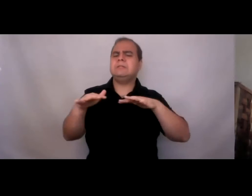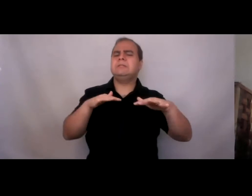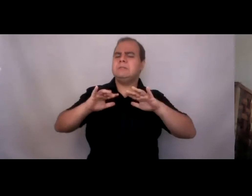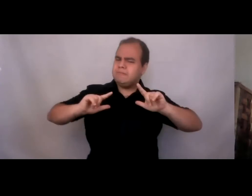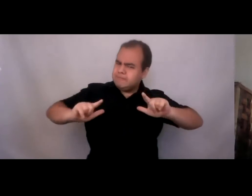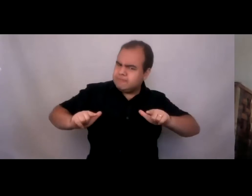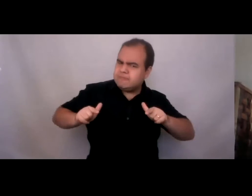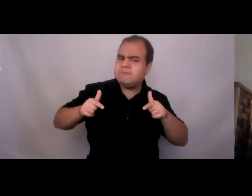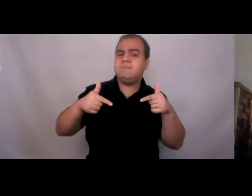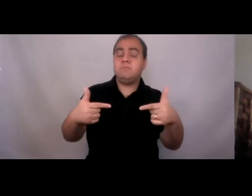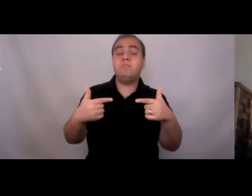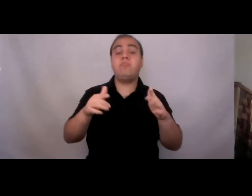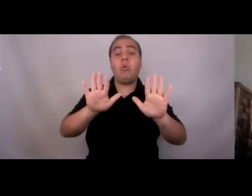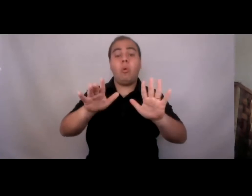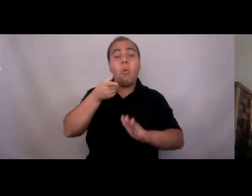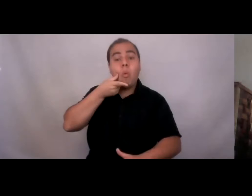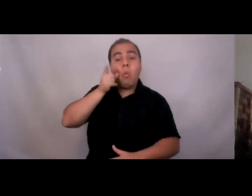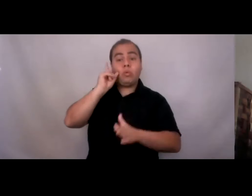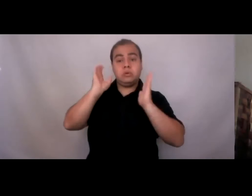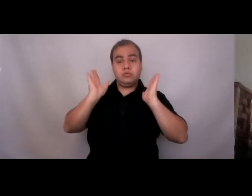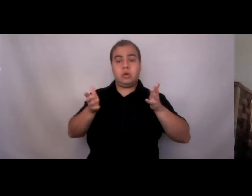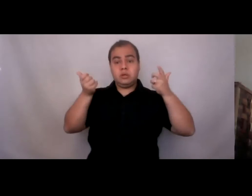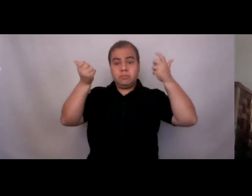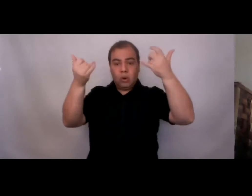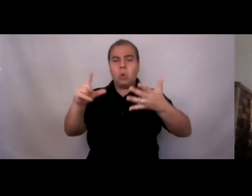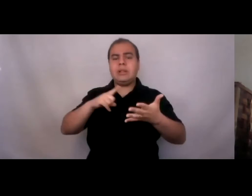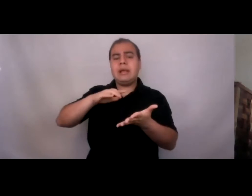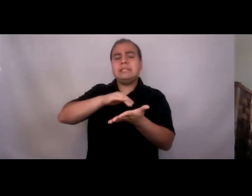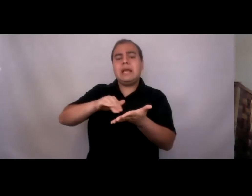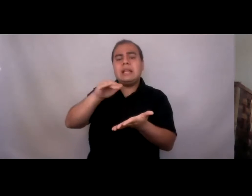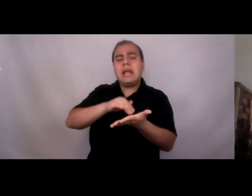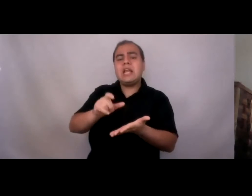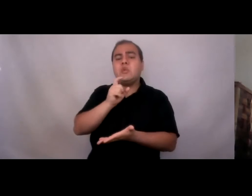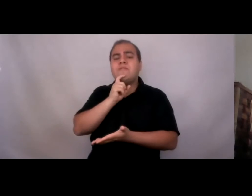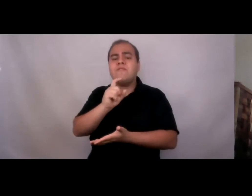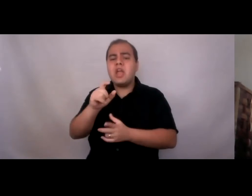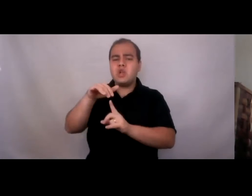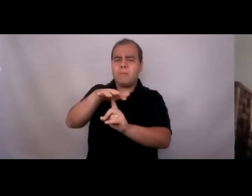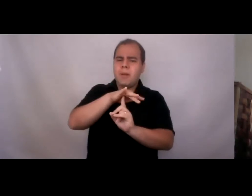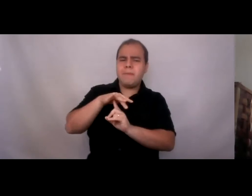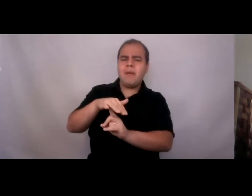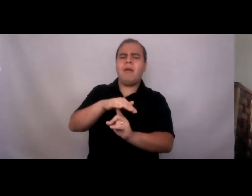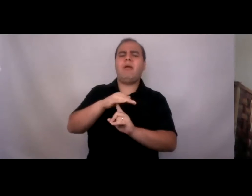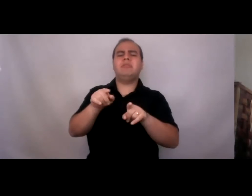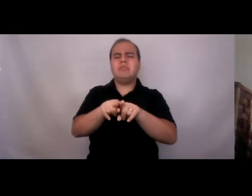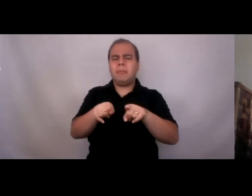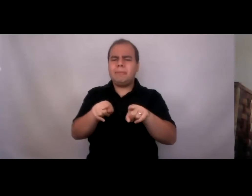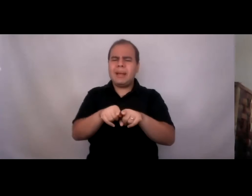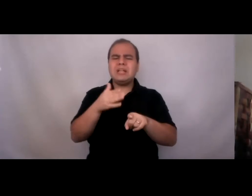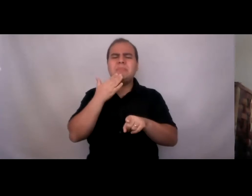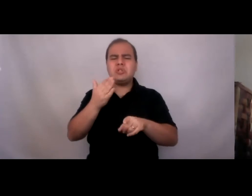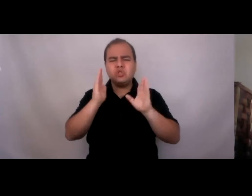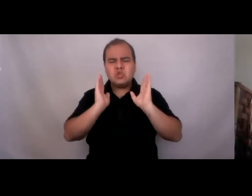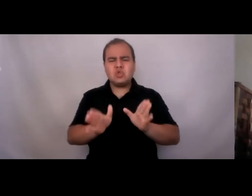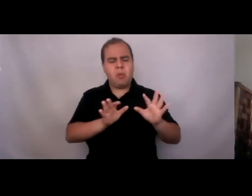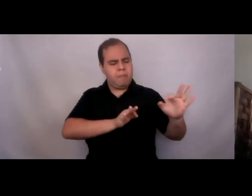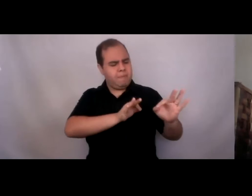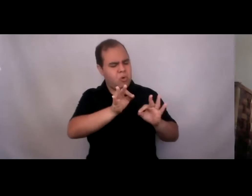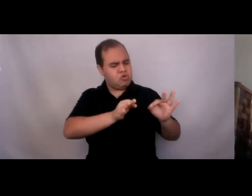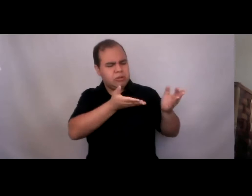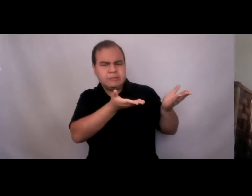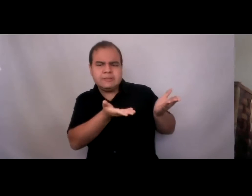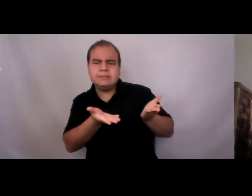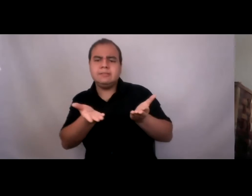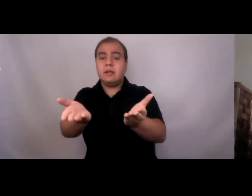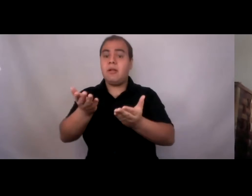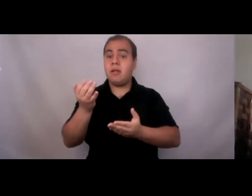Ontem eles comentaram, né, as secretarias do Verde, então, que puxou e que fez o pedido desse projeto piloto, como é importante a gente